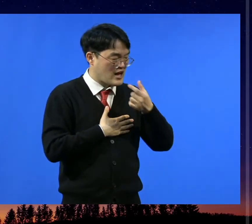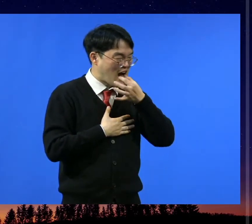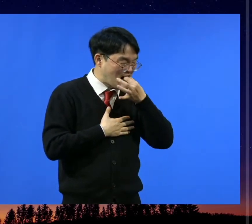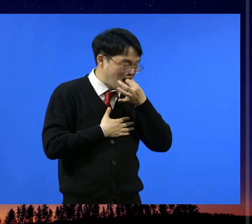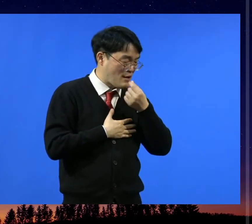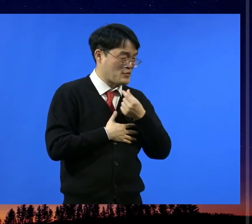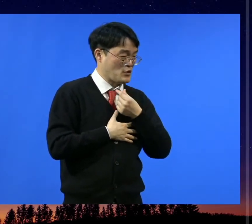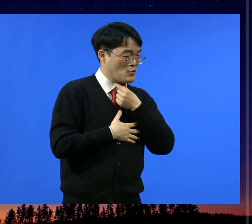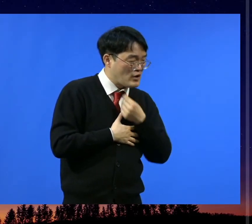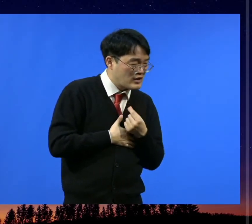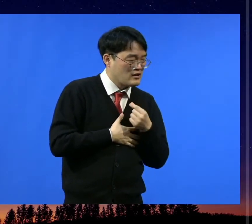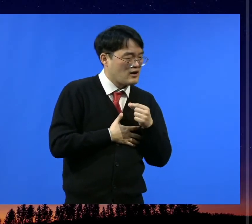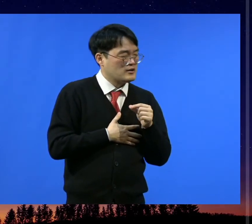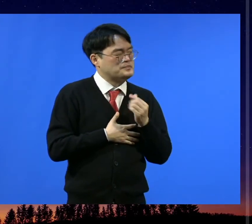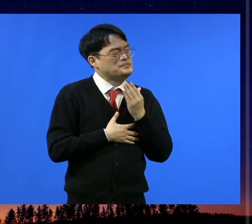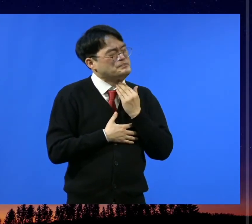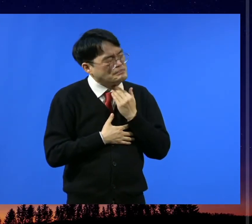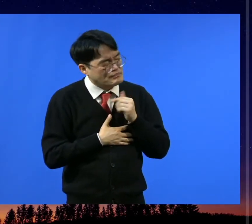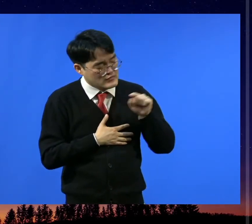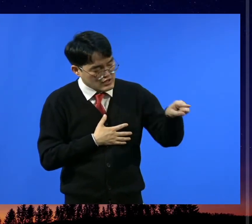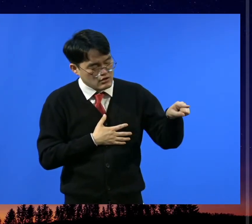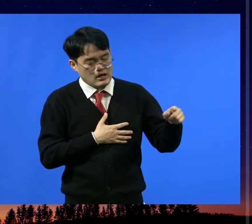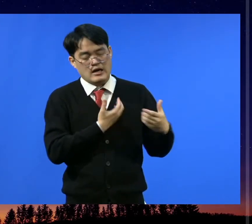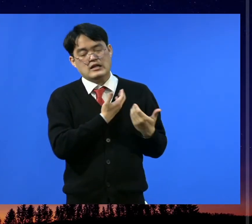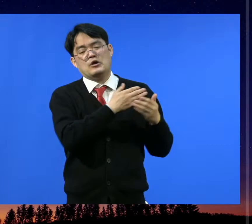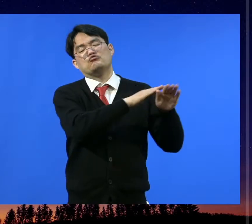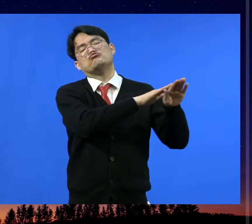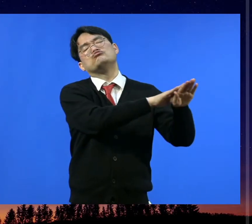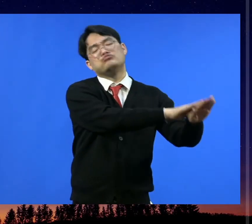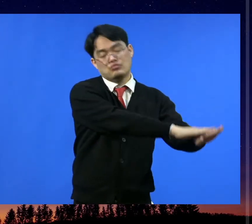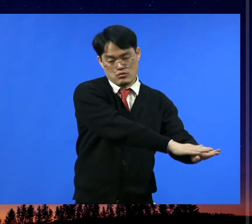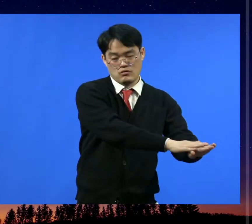기도 시간에 가장 중요한 게 회개 기도가 그렇게 중요하다는 거예요.